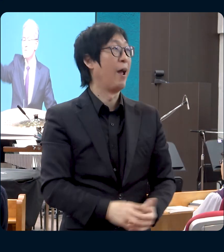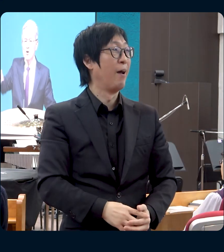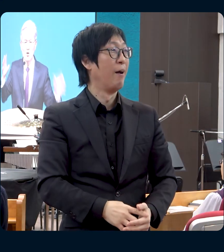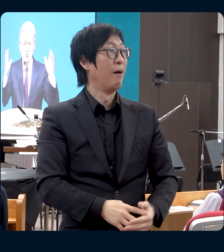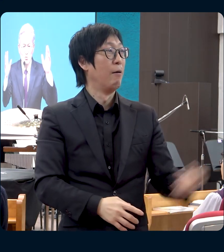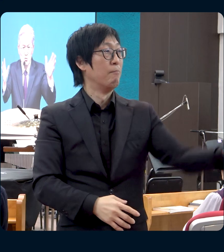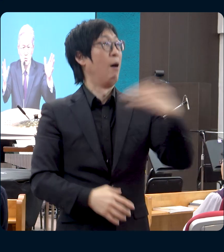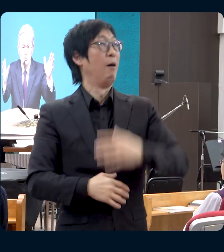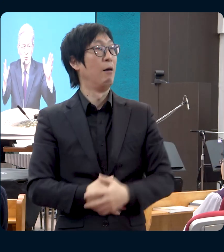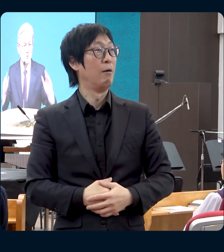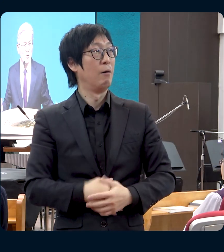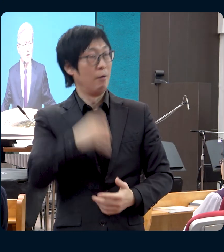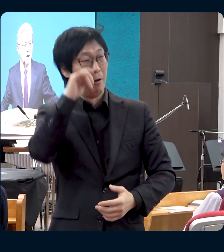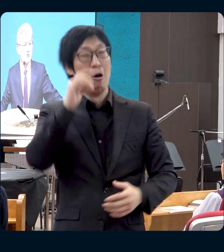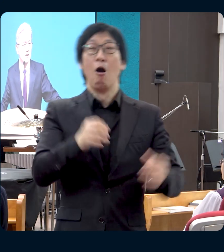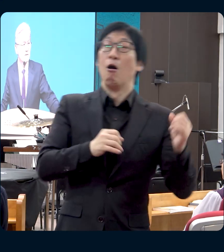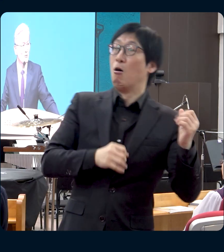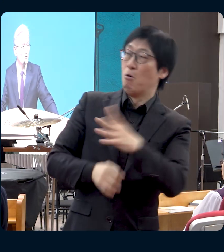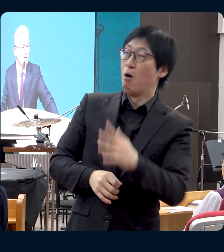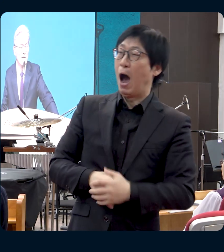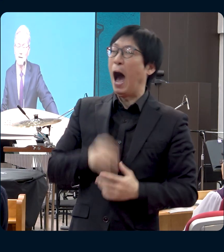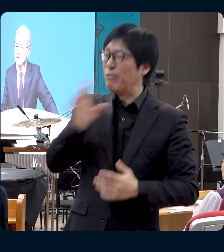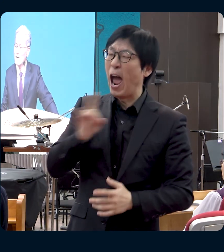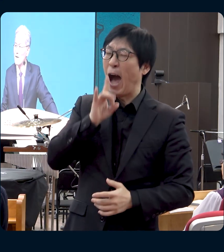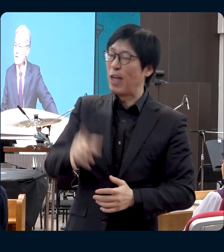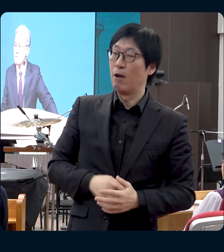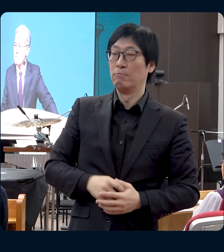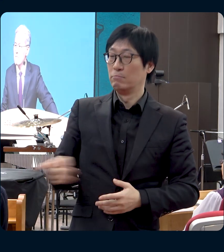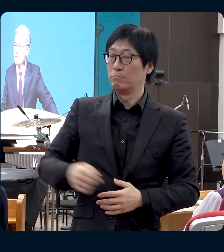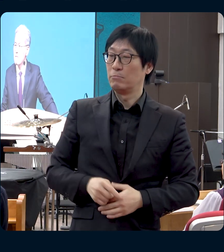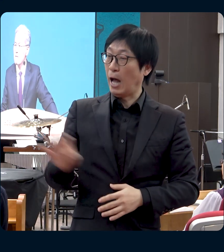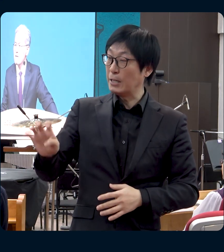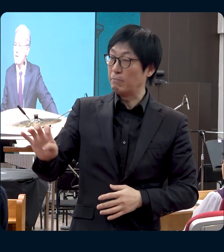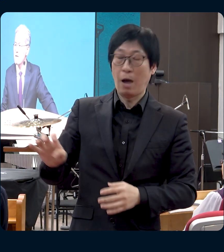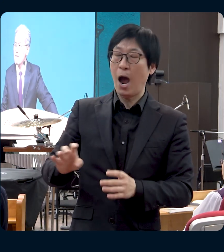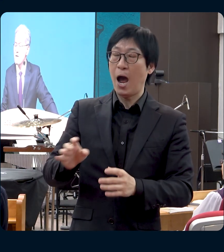나이지리아 사람들이 우 그러면서 야유를 하더라고요.